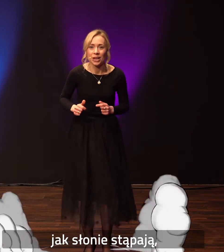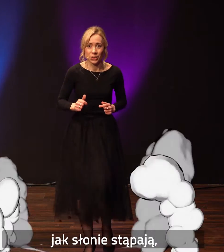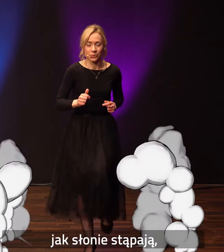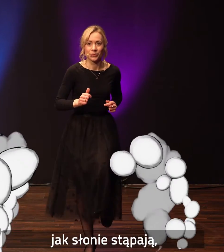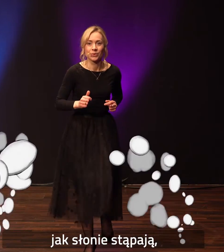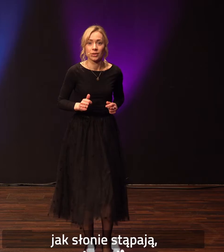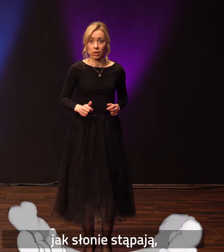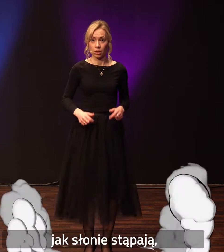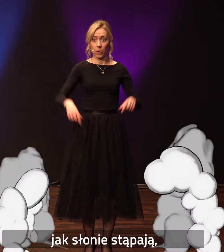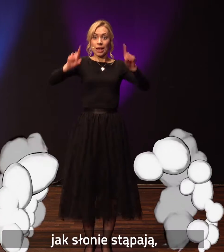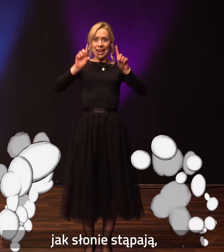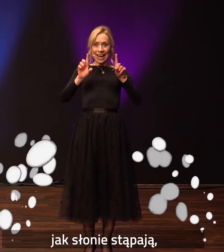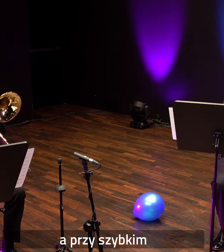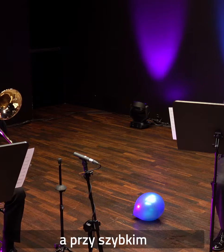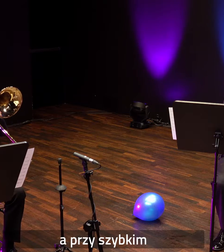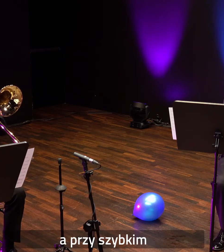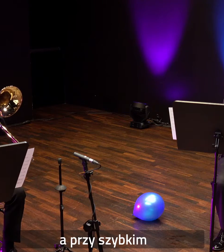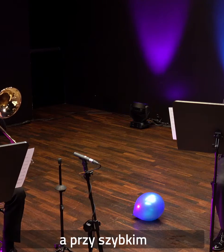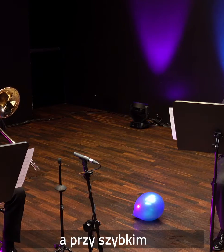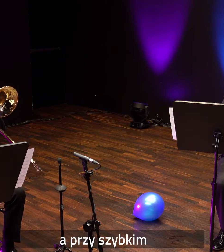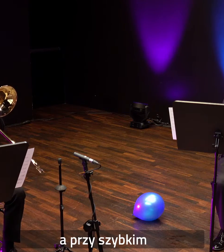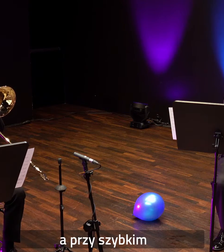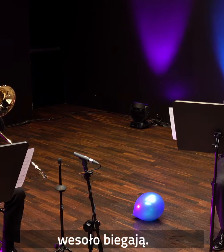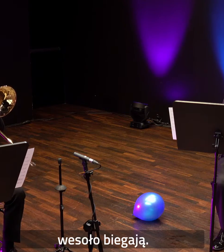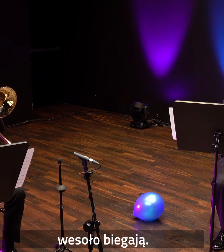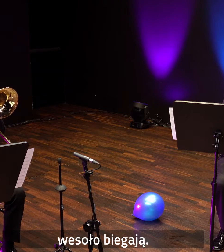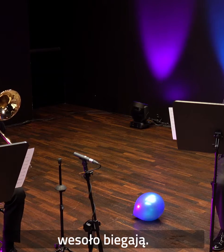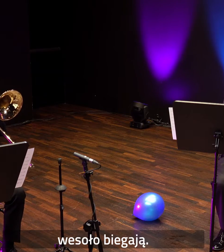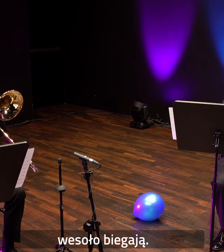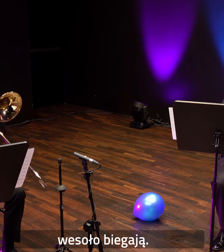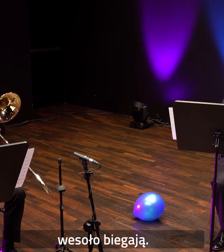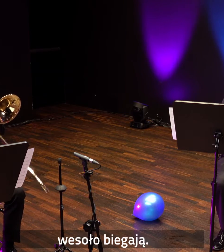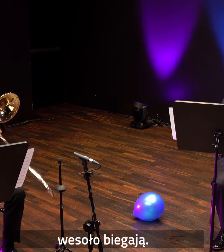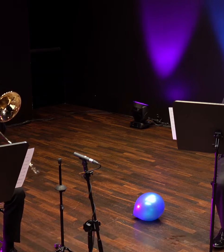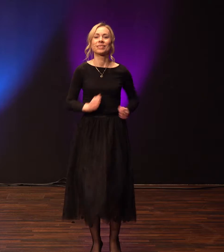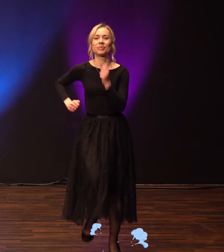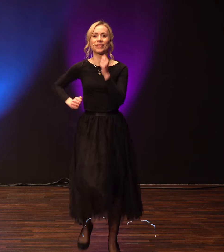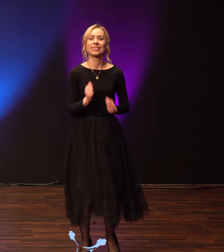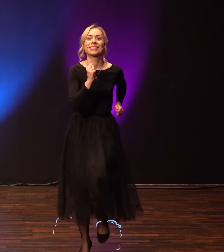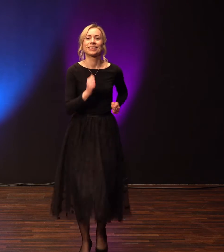stąpają. A przy szybkim wesoło biegają.